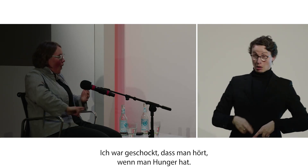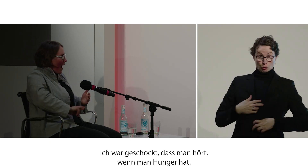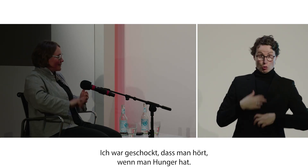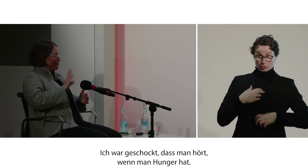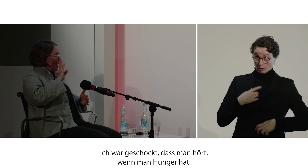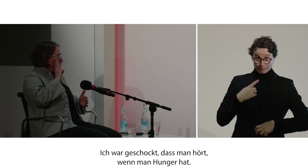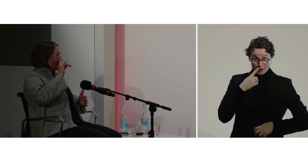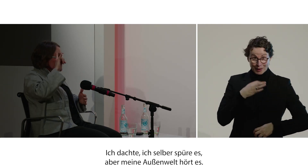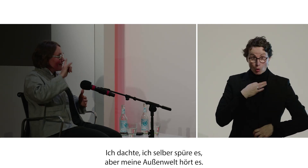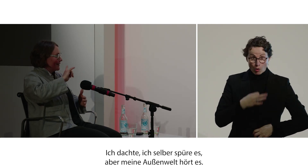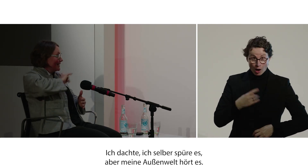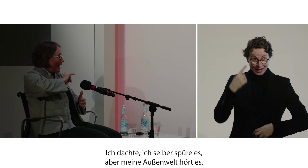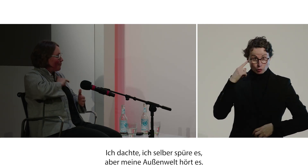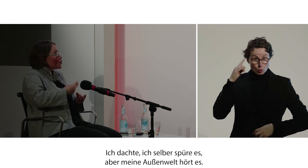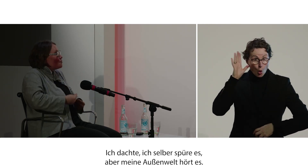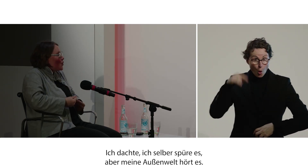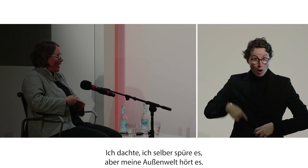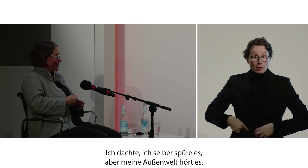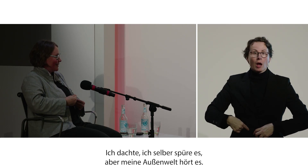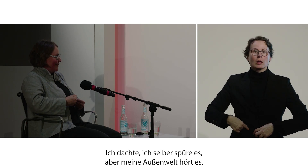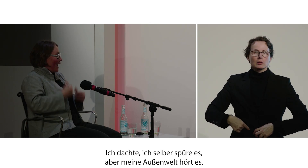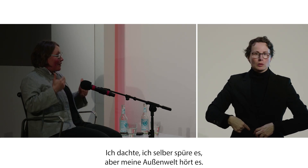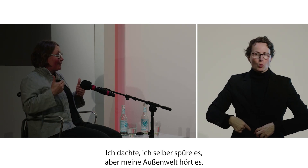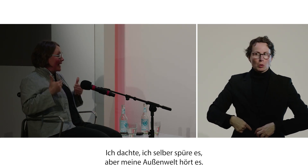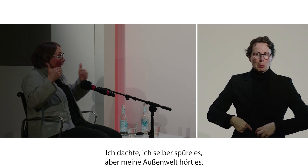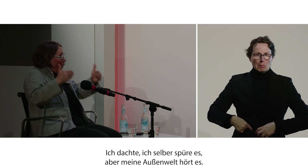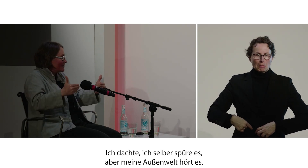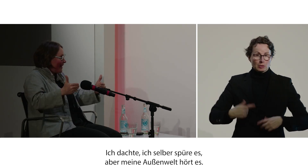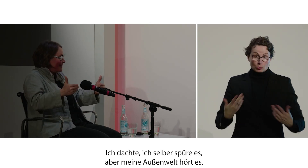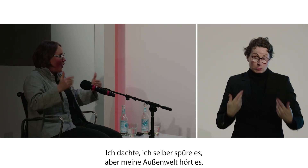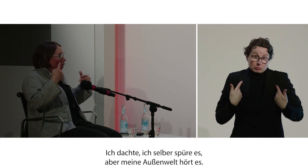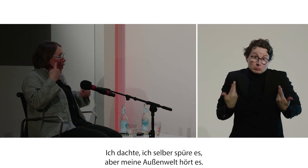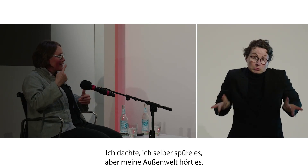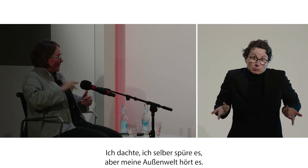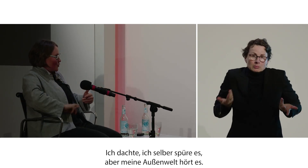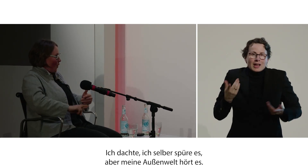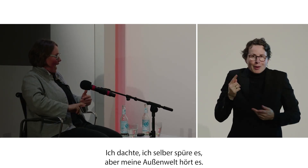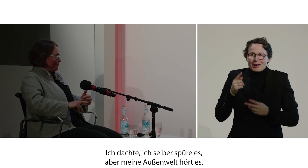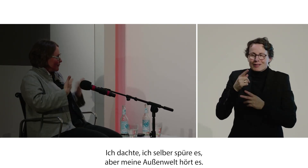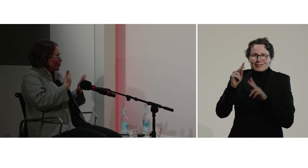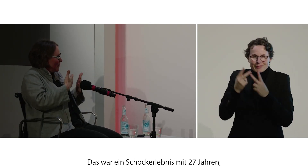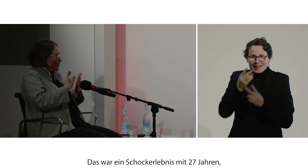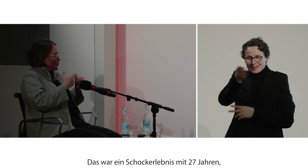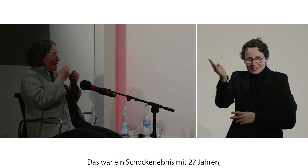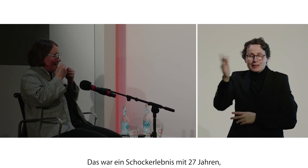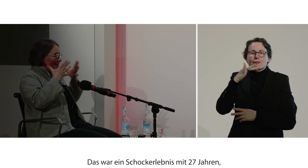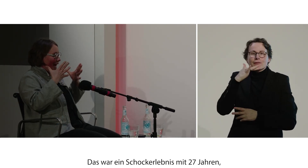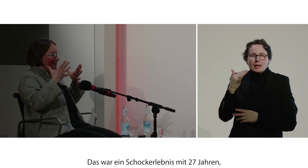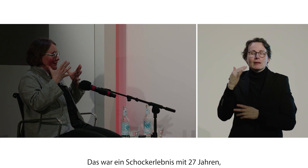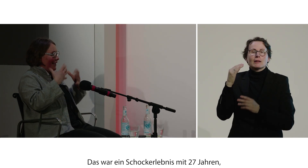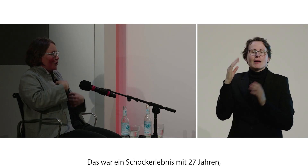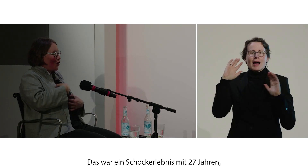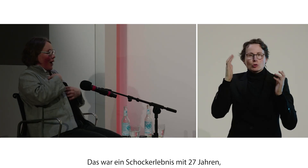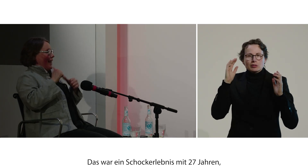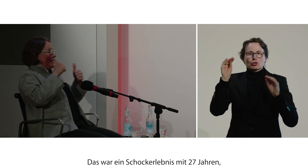man, wenn man Hunger hat, dass man das hört. Ich dachte, ich selber spüre es. Aber meine Außenswelt hört es, wenn ich Hunger habe. Das war zum Beispiel so ein ganz